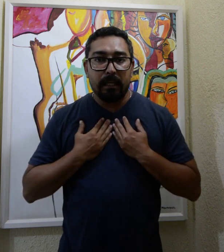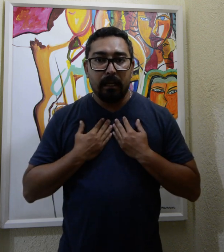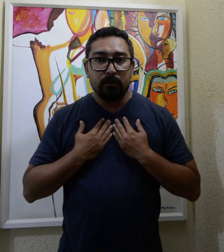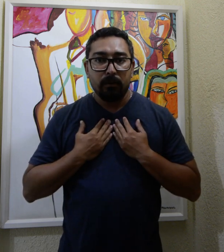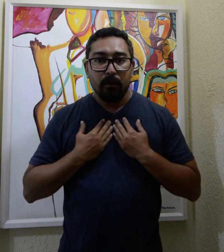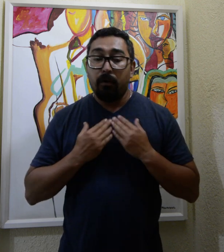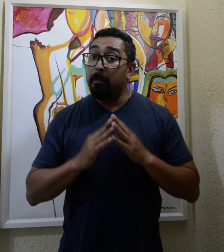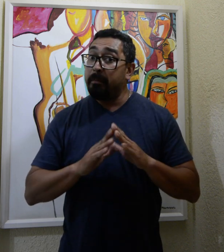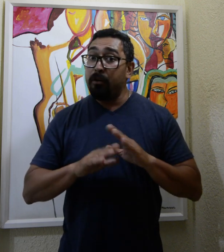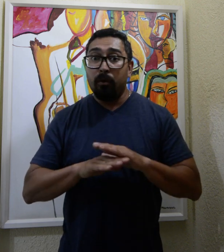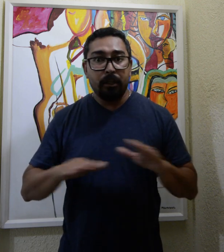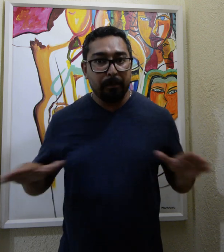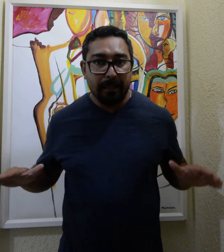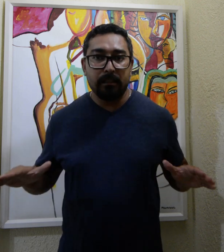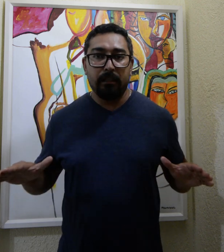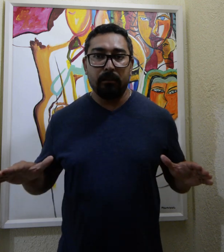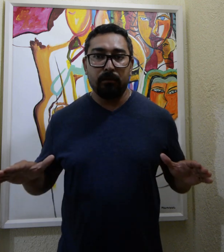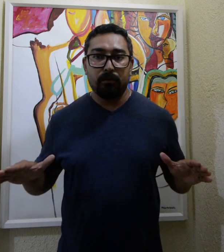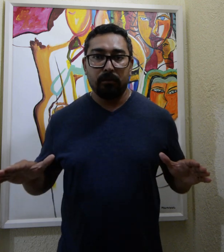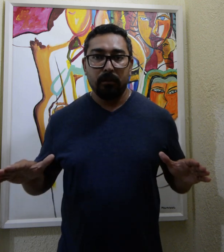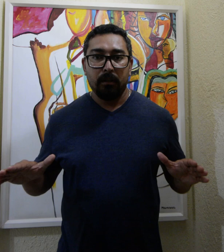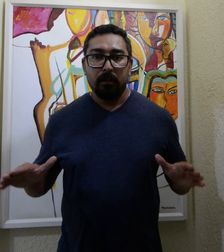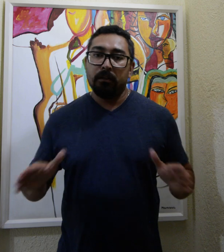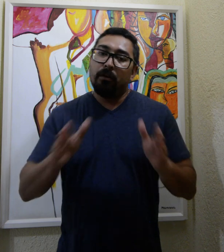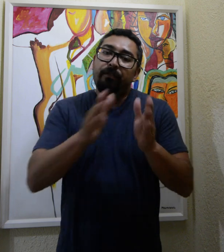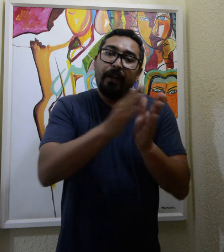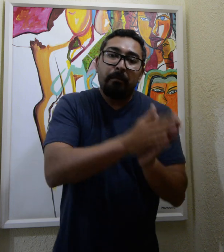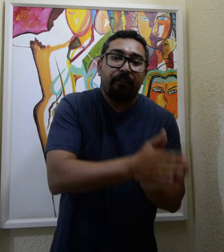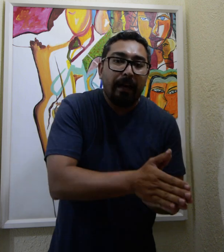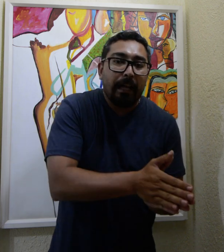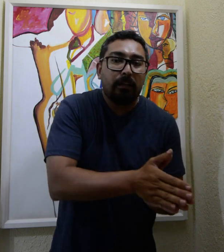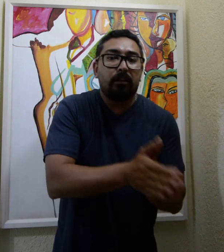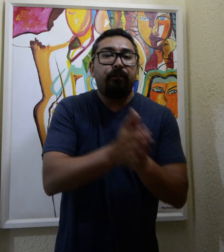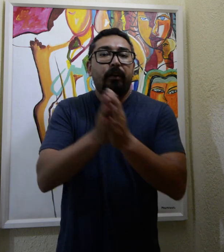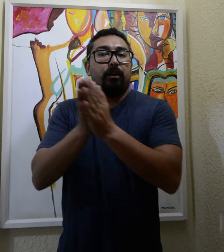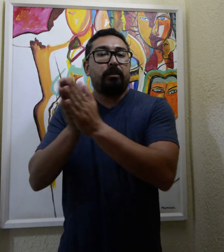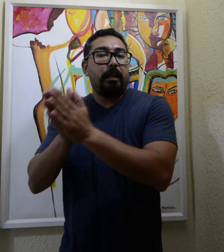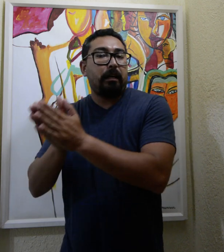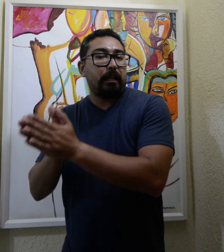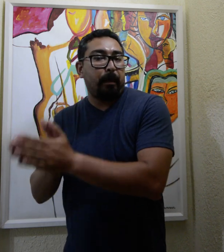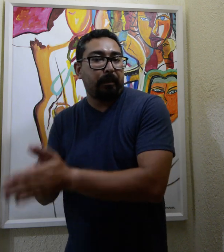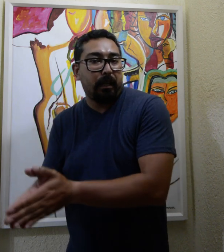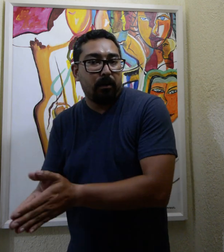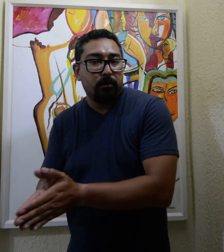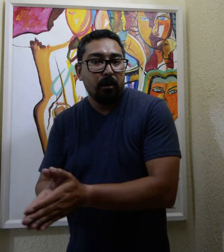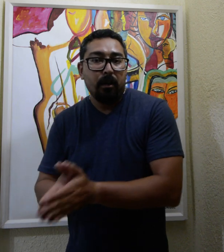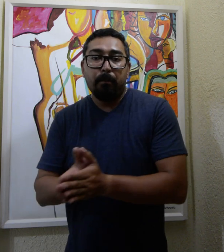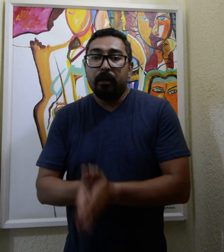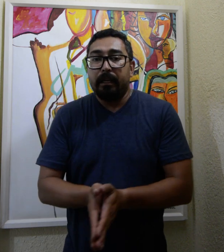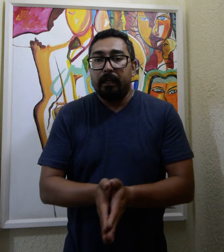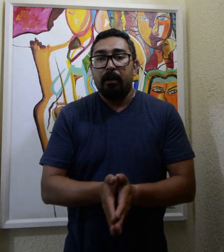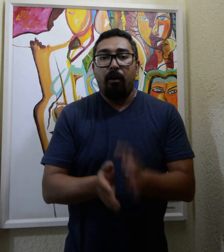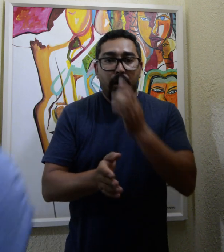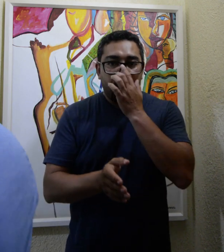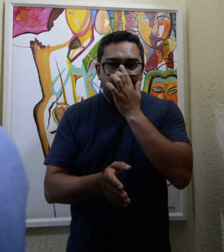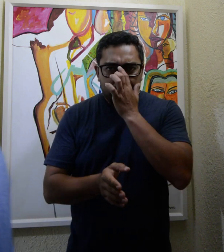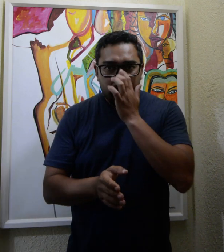lesado, como milhões de brasileiros. Não vem me falar que não foi alterado na capital, porque, óbvio,